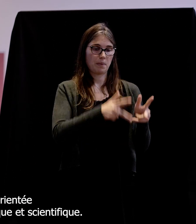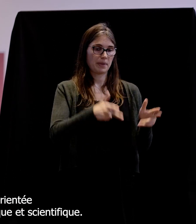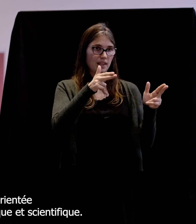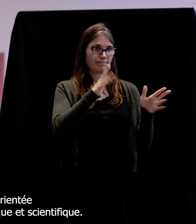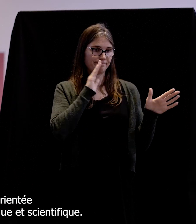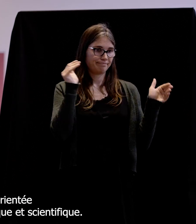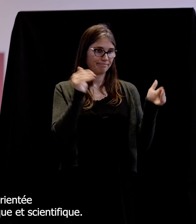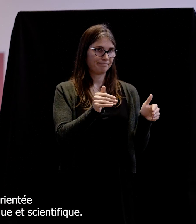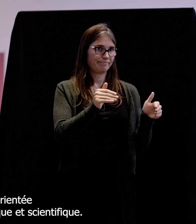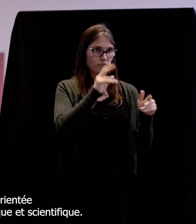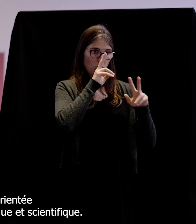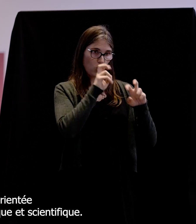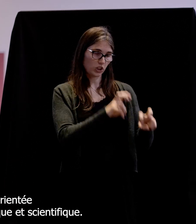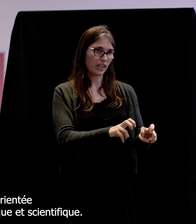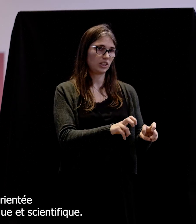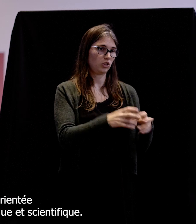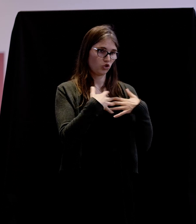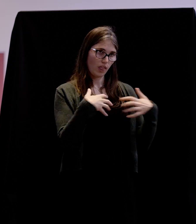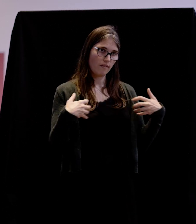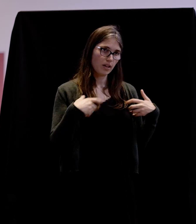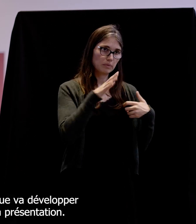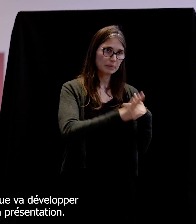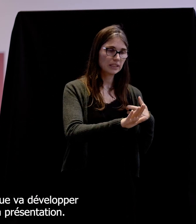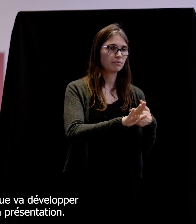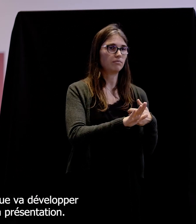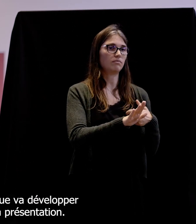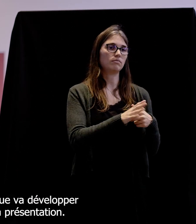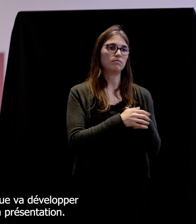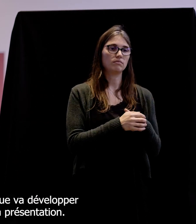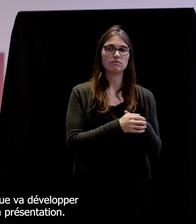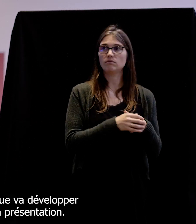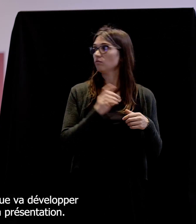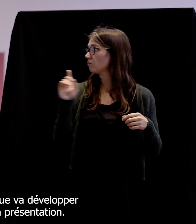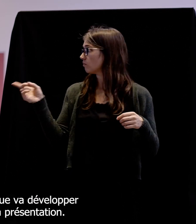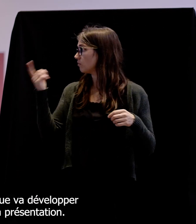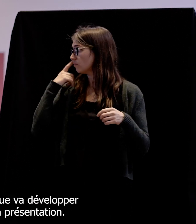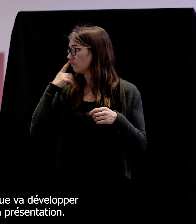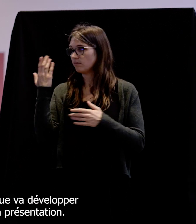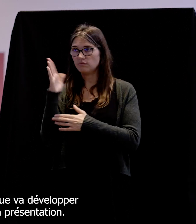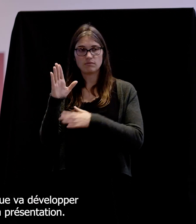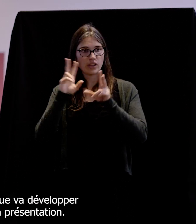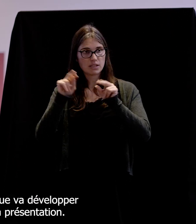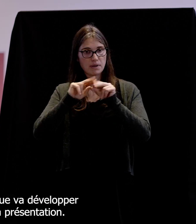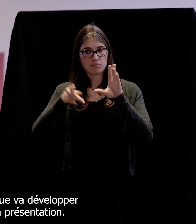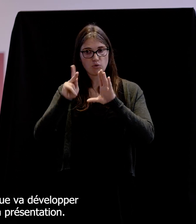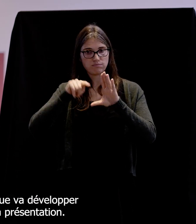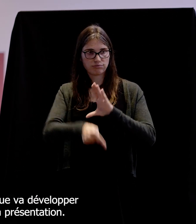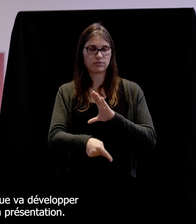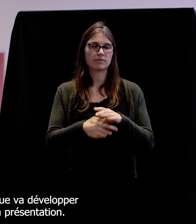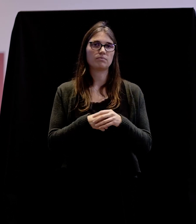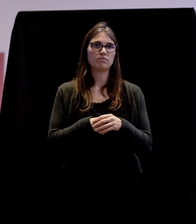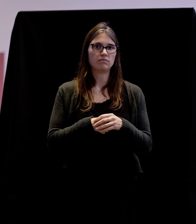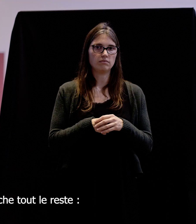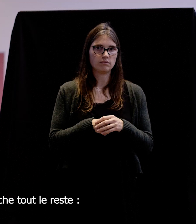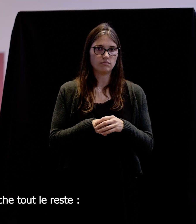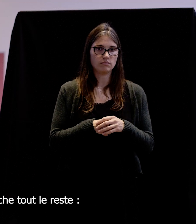orientée sur la recherche clinique et scientifique. C'est ce que Véronique va développer dans la suite de la